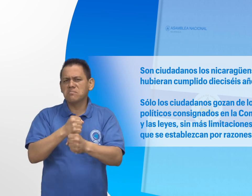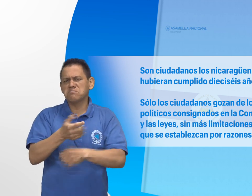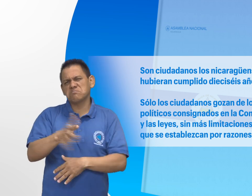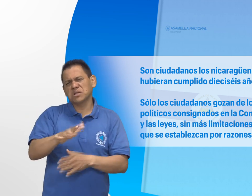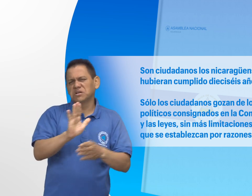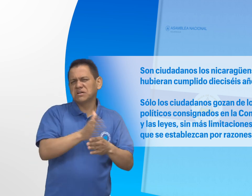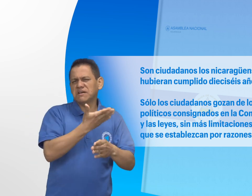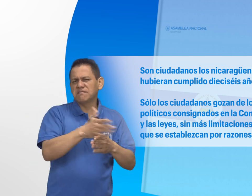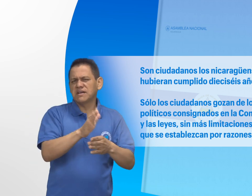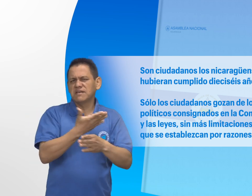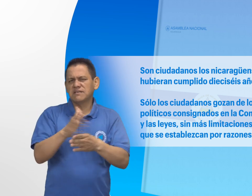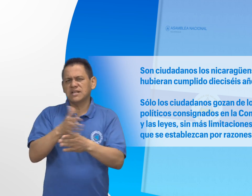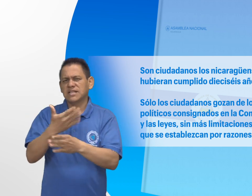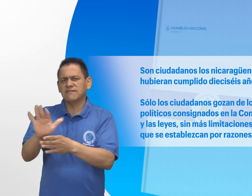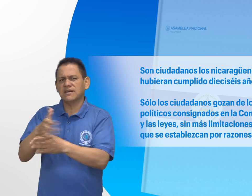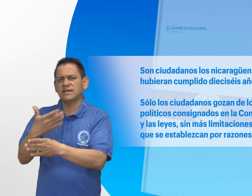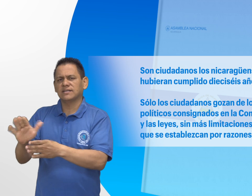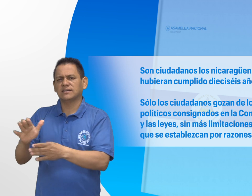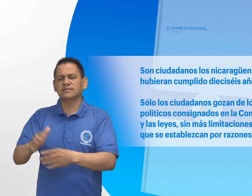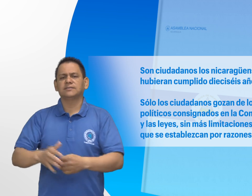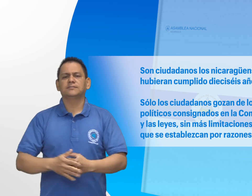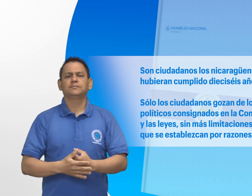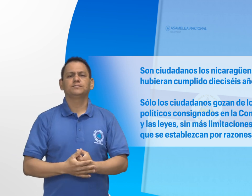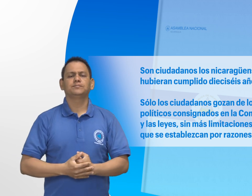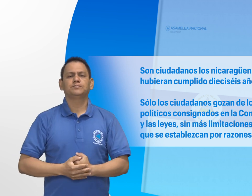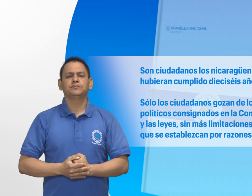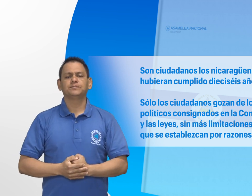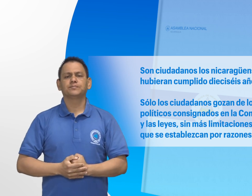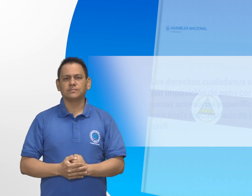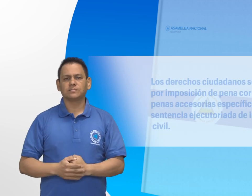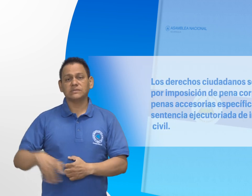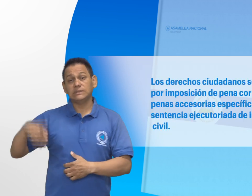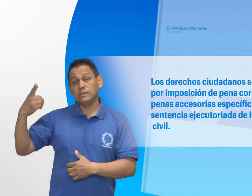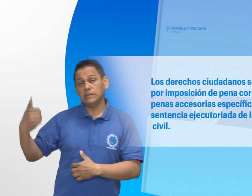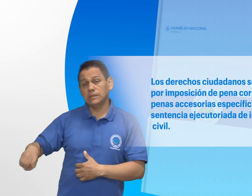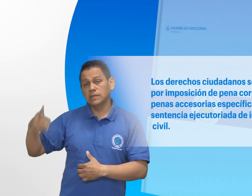más limitaciones que las que se establecen por razones de edad.